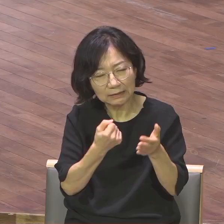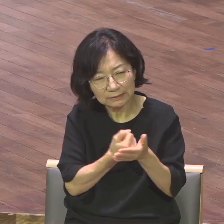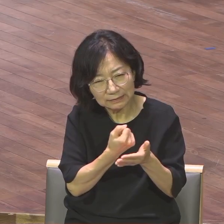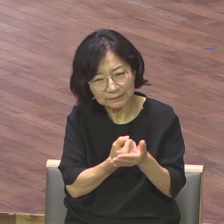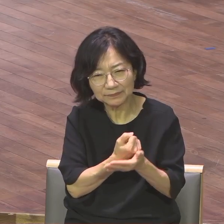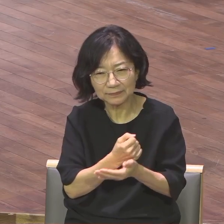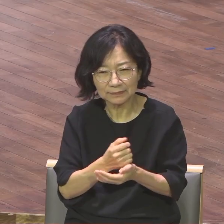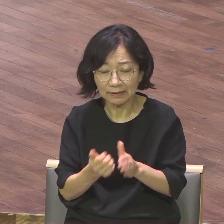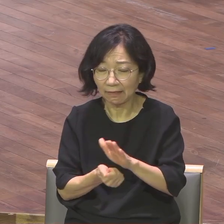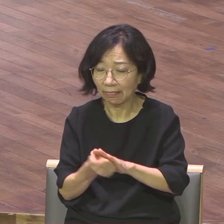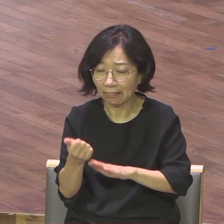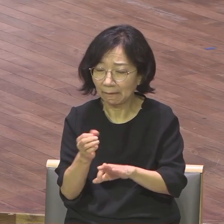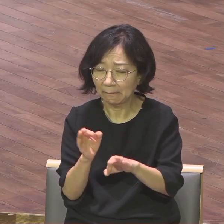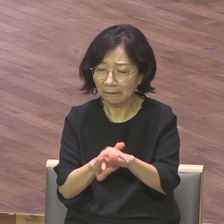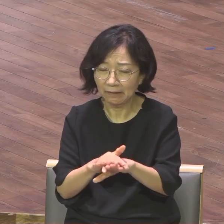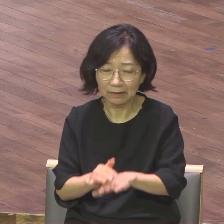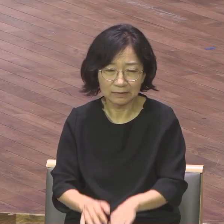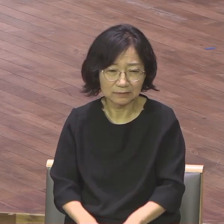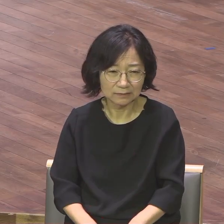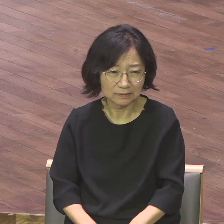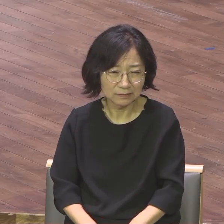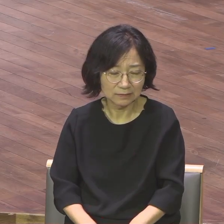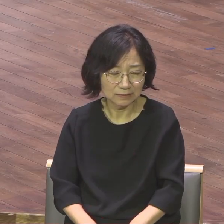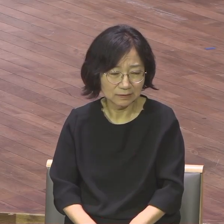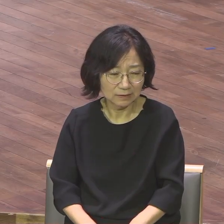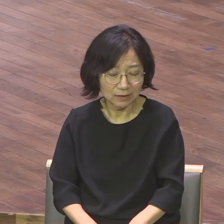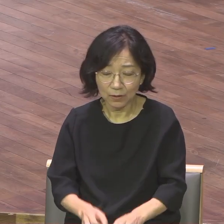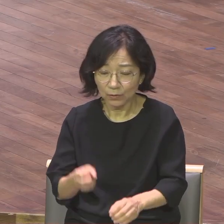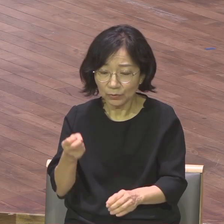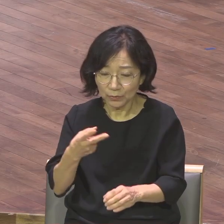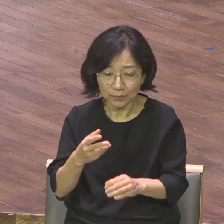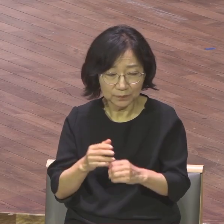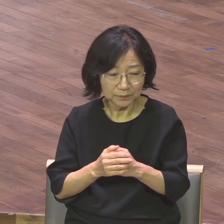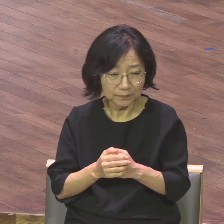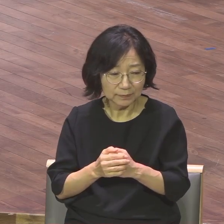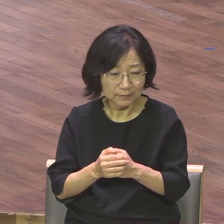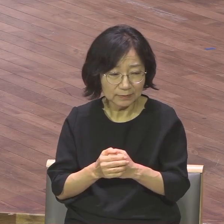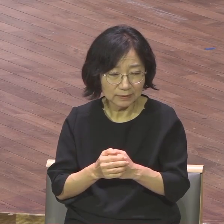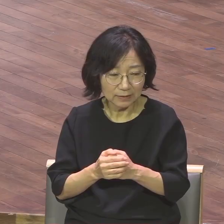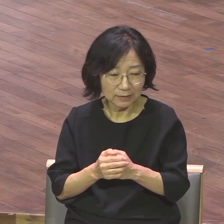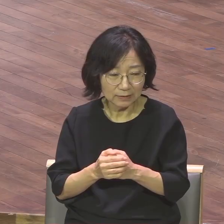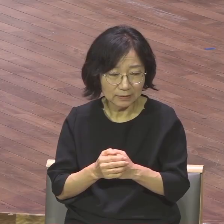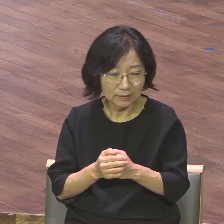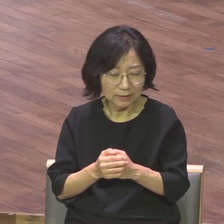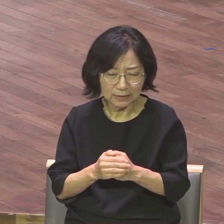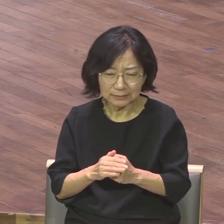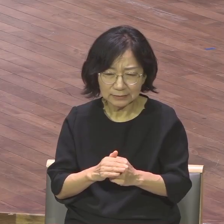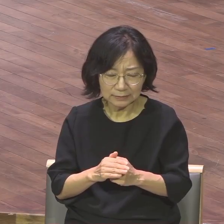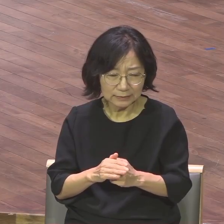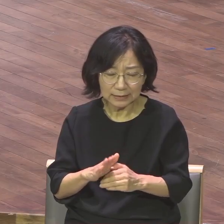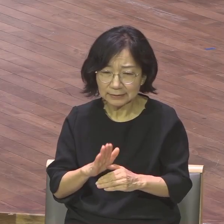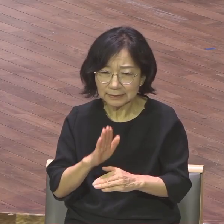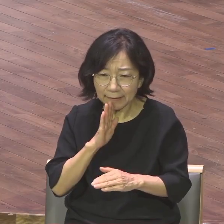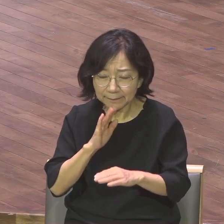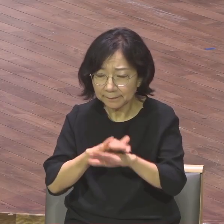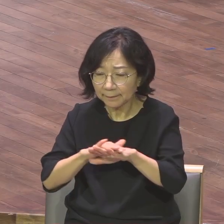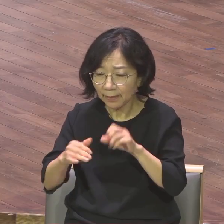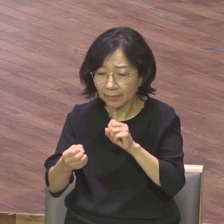진정한 희망, 인생을 전환시키는 참된 해답이 있는데도